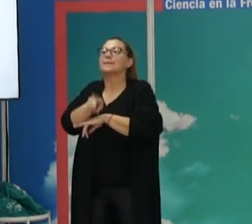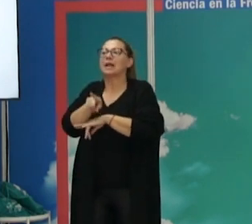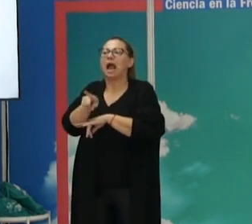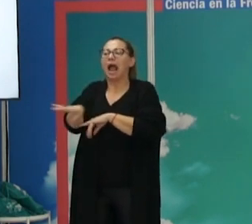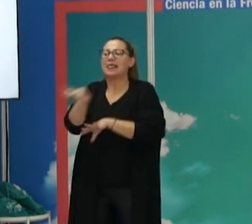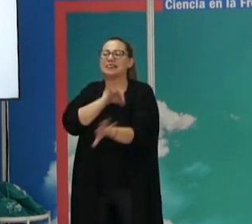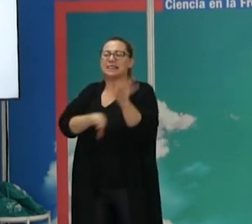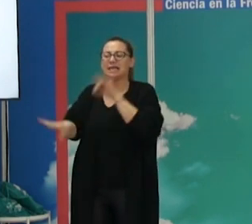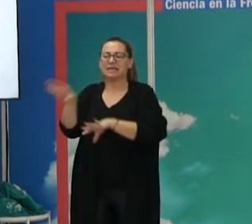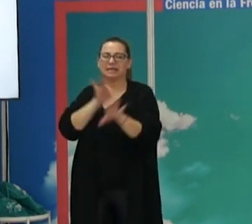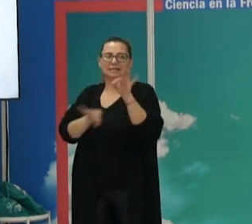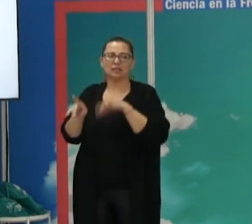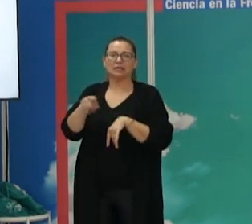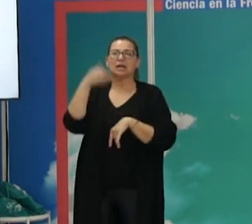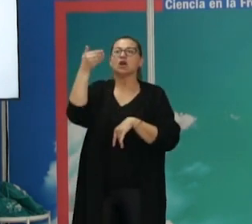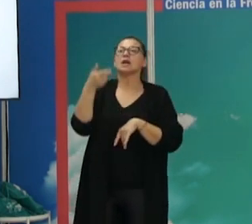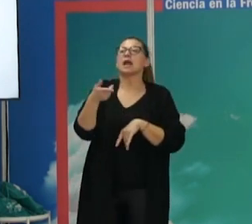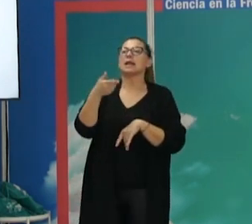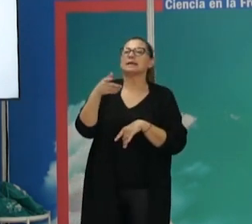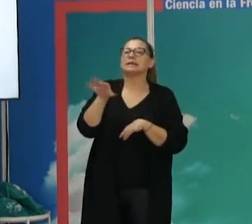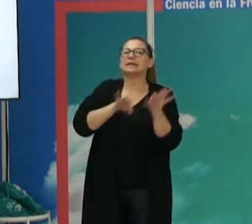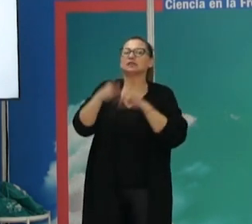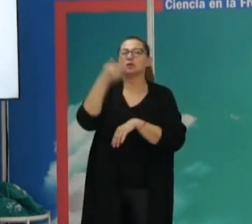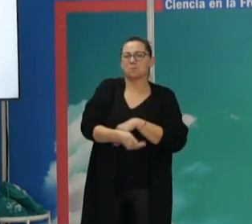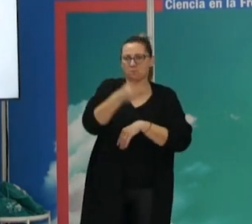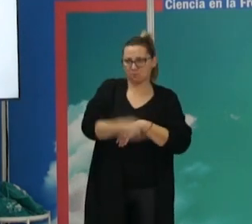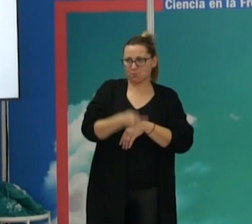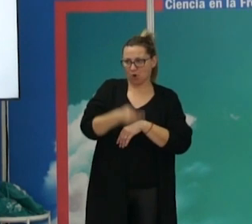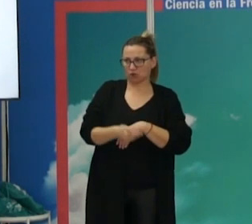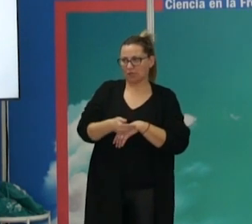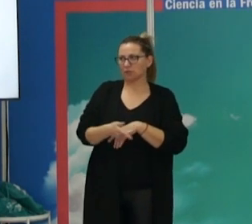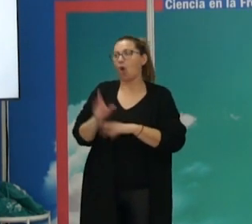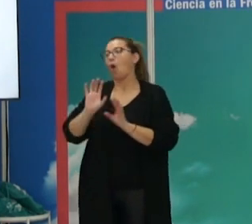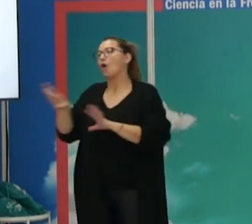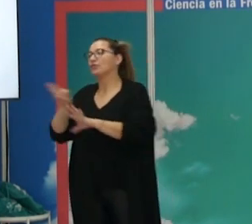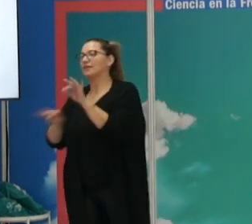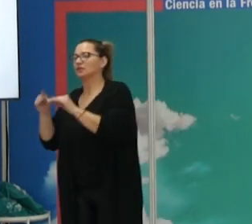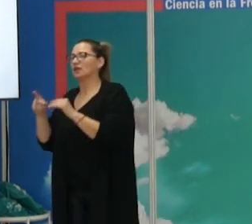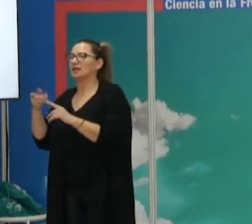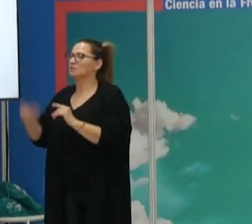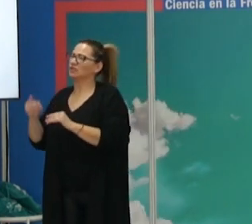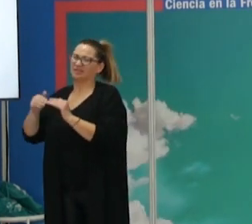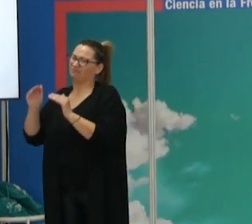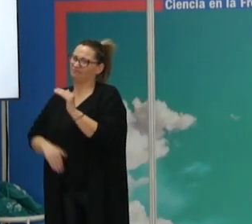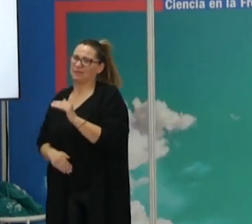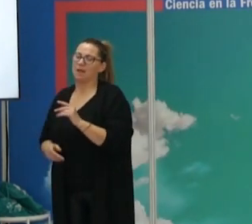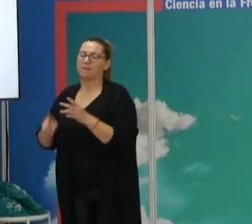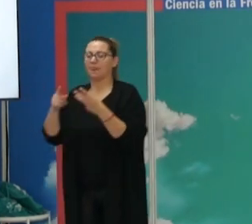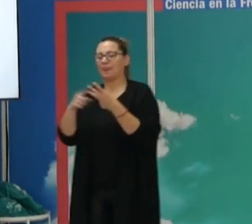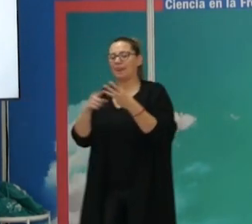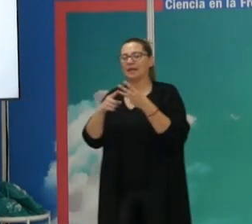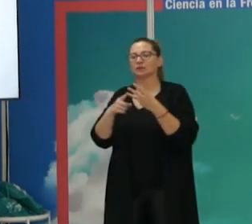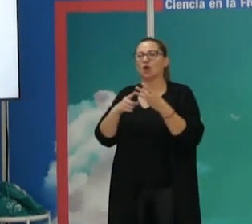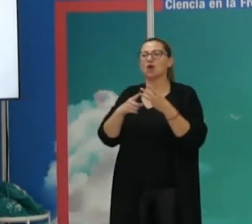decisiones sobre qué es relevante, qué es importante, y esas decisiones no son solo científicas o fácticas. Reducir a